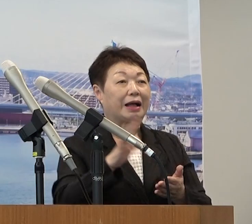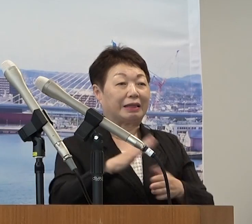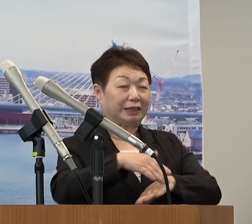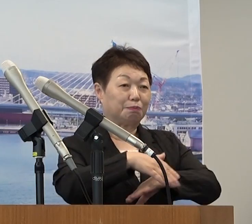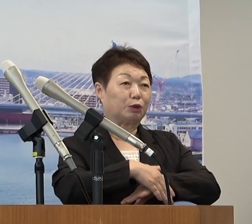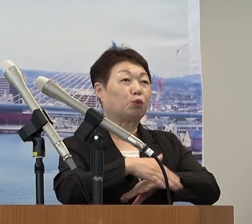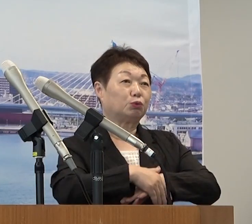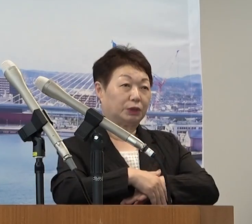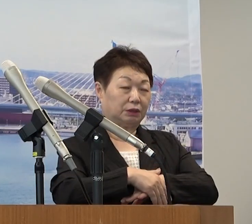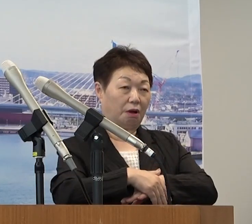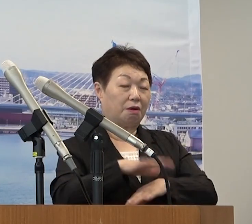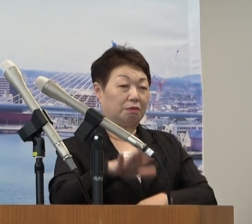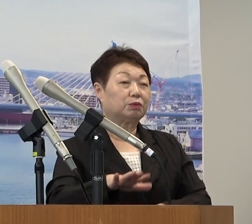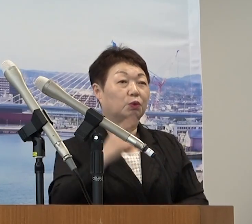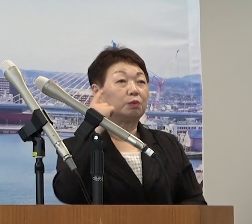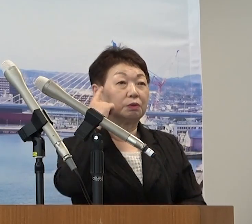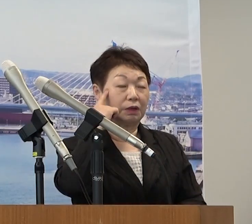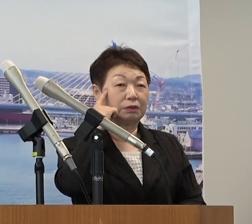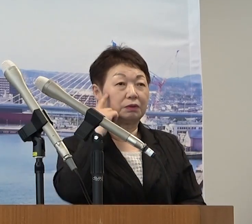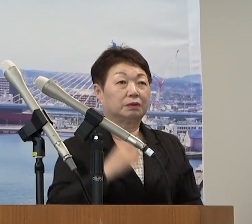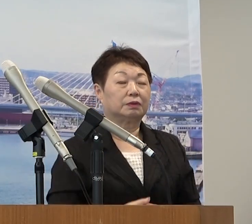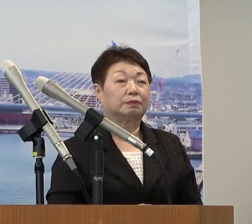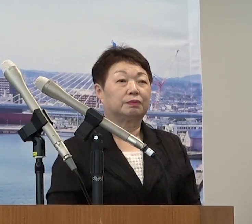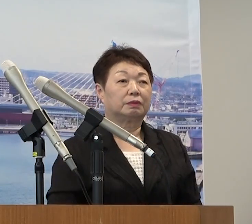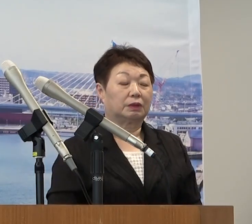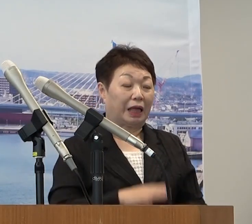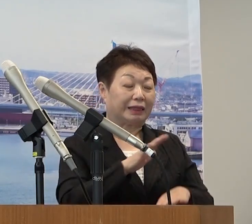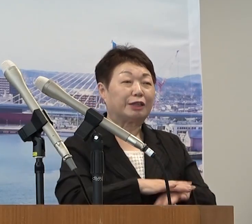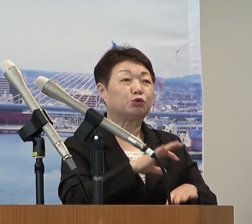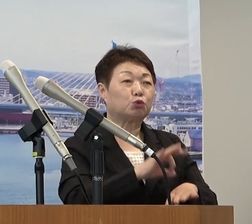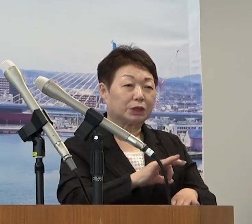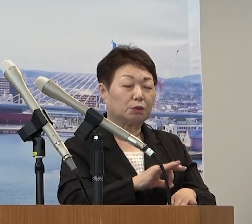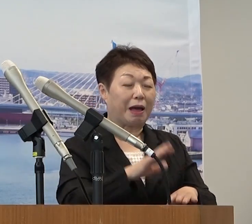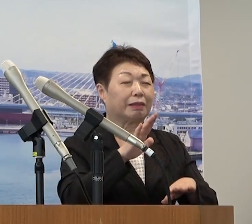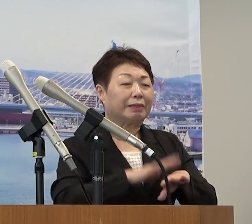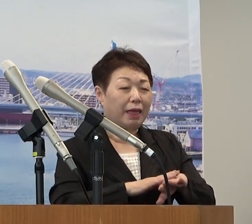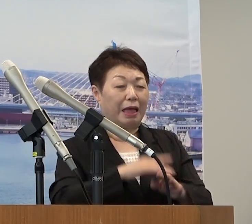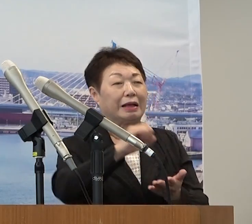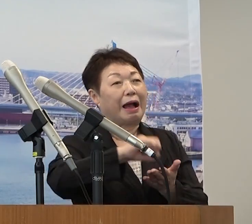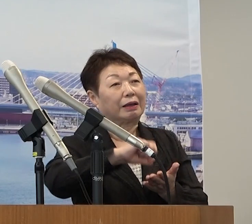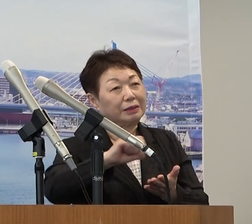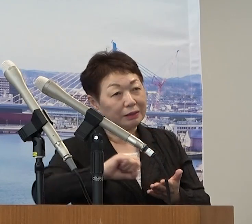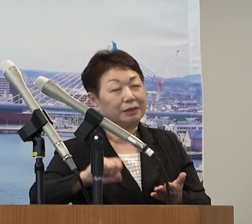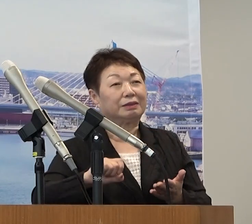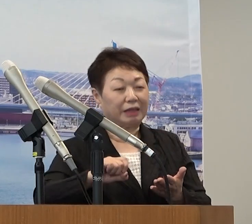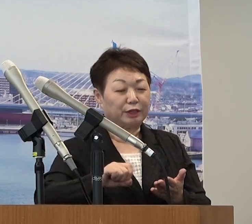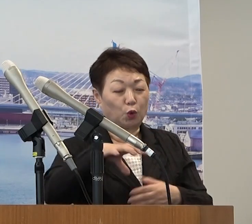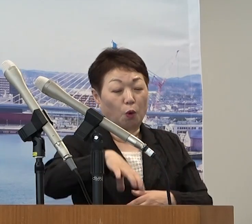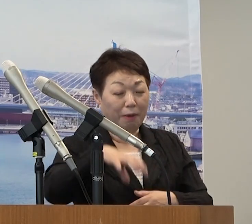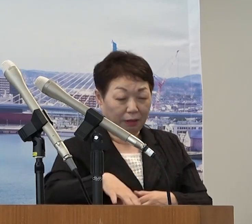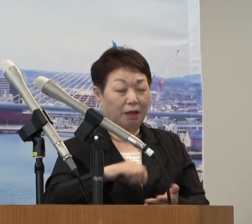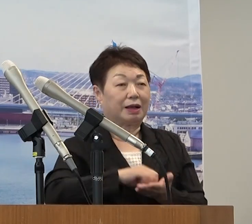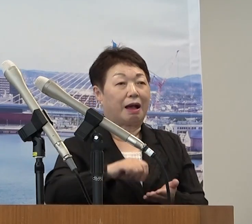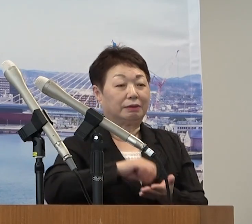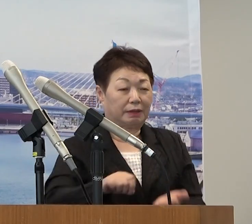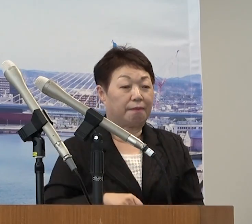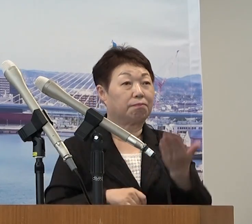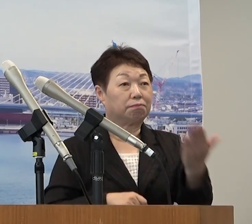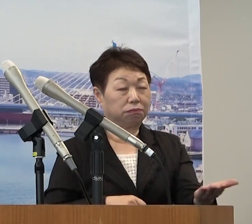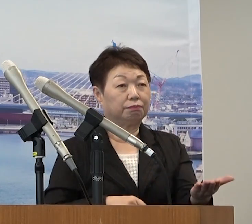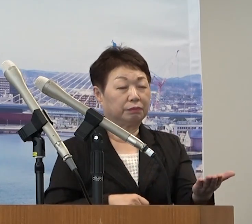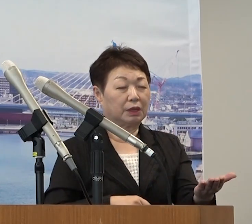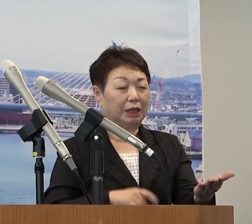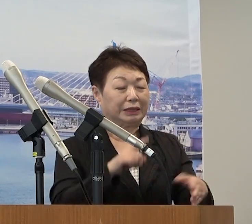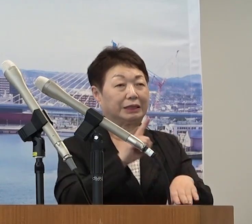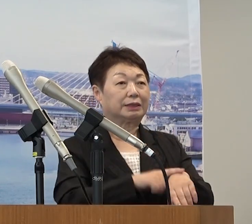まさにそれに当たると思っています。今あの手続きするのは全部手書きで書類その場で書いてですね出さないといけないということで